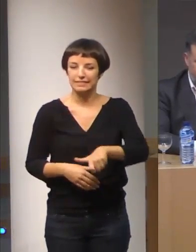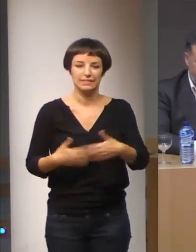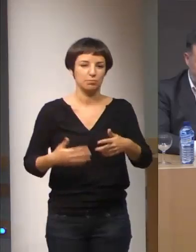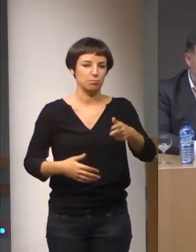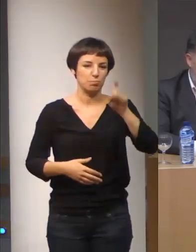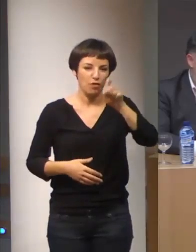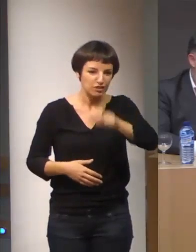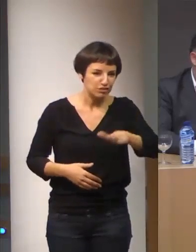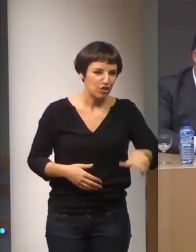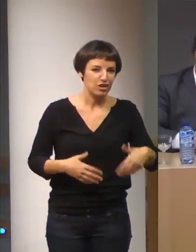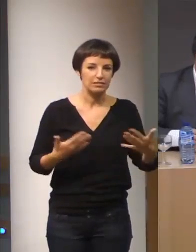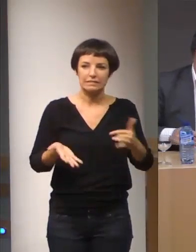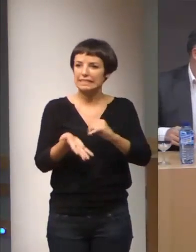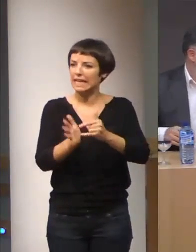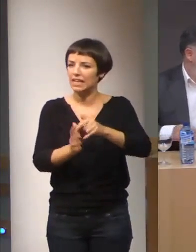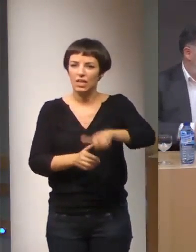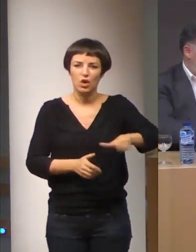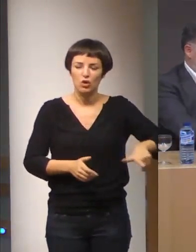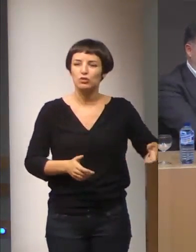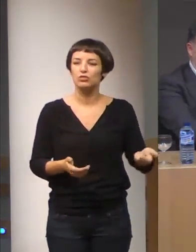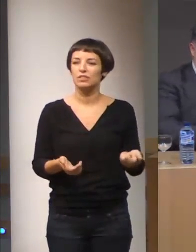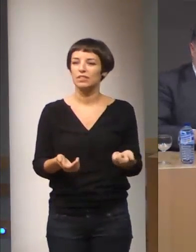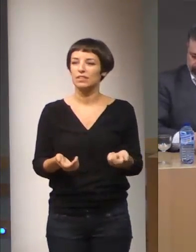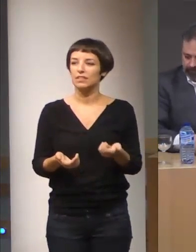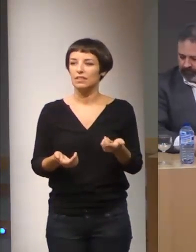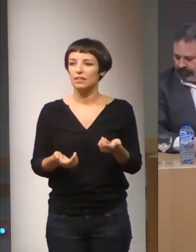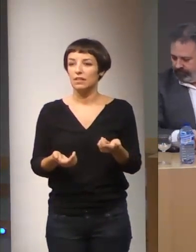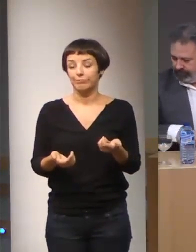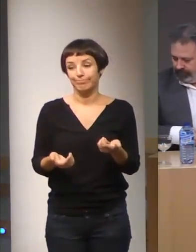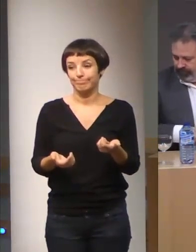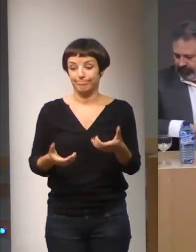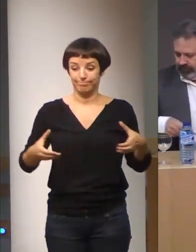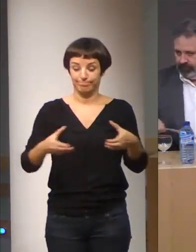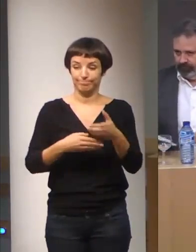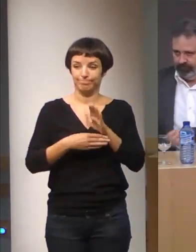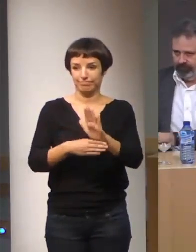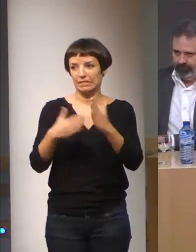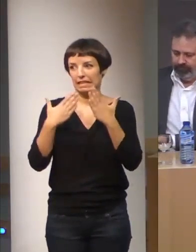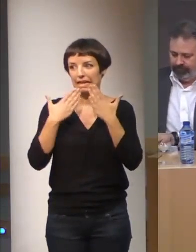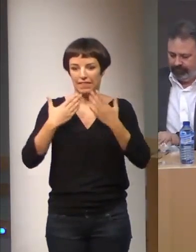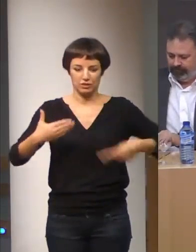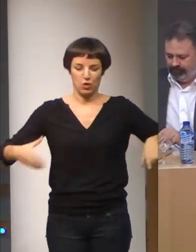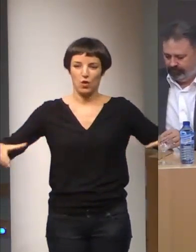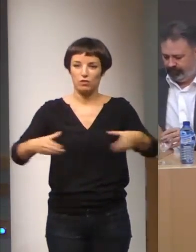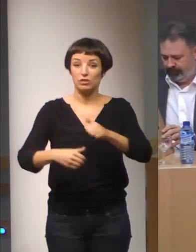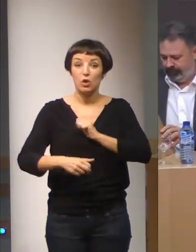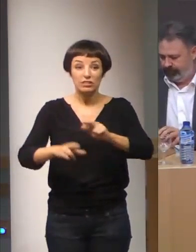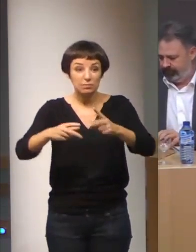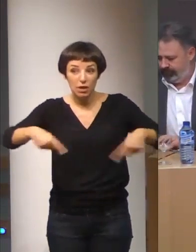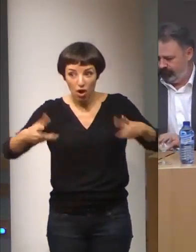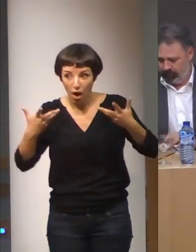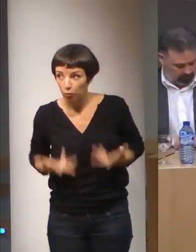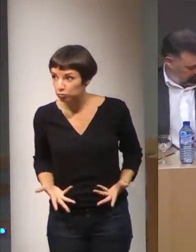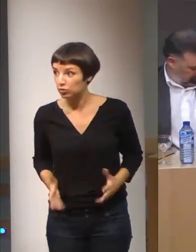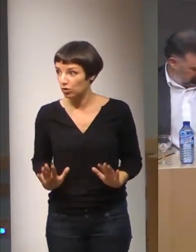profesores como técnicos eh No puedo menos que darle las gracias a todos Espero que hayáis estado a